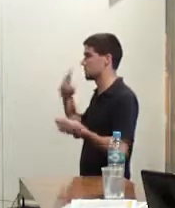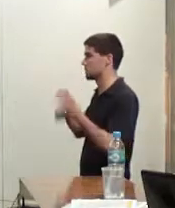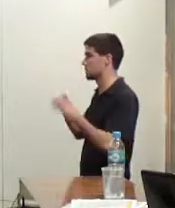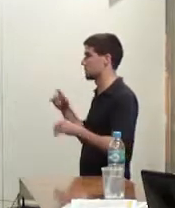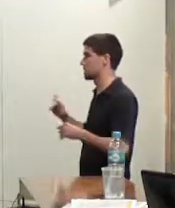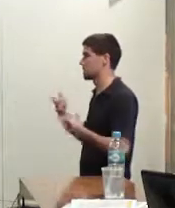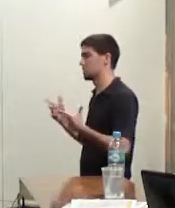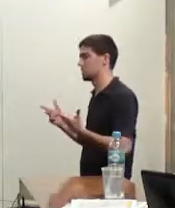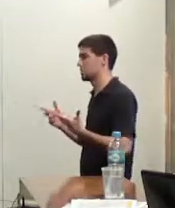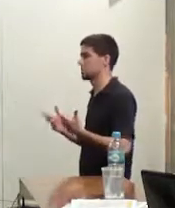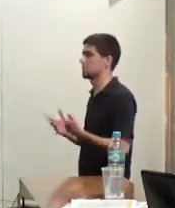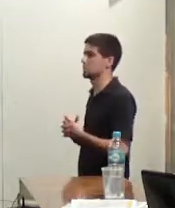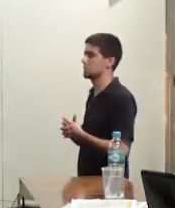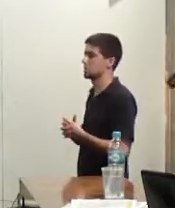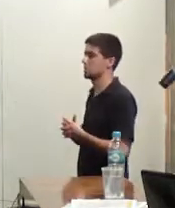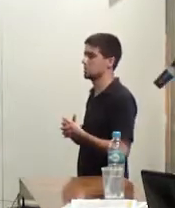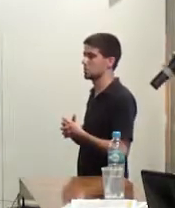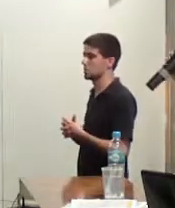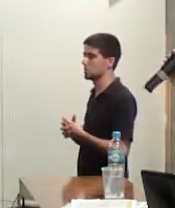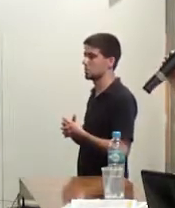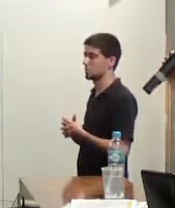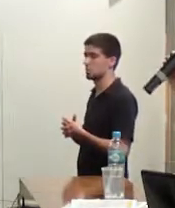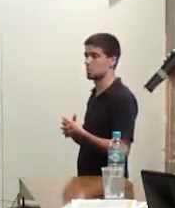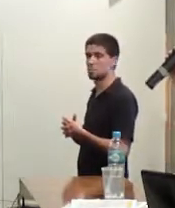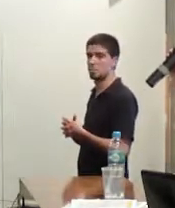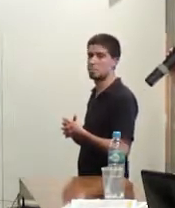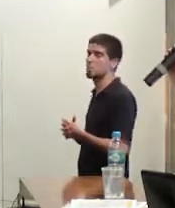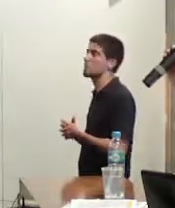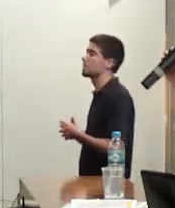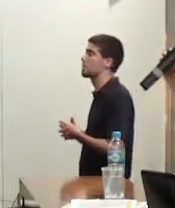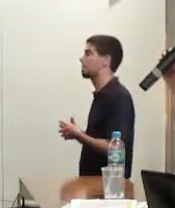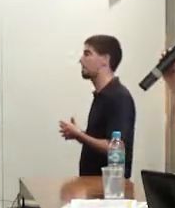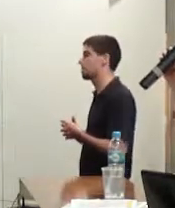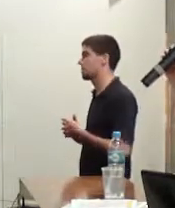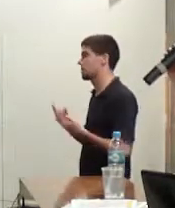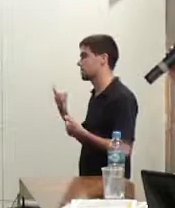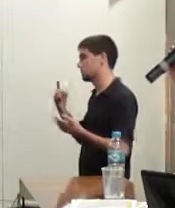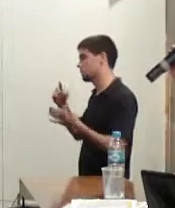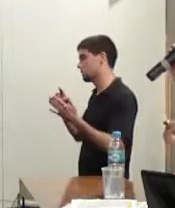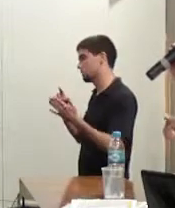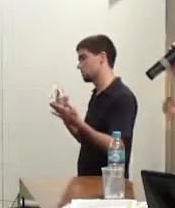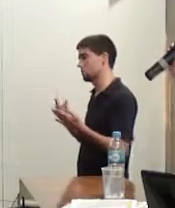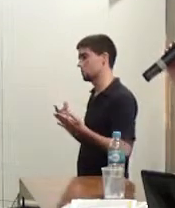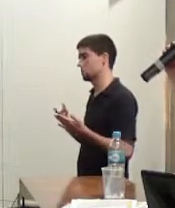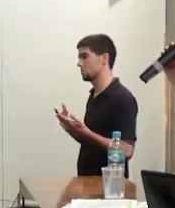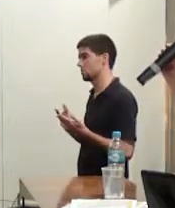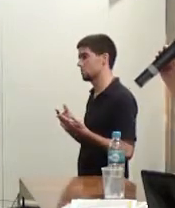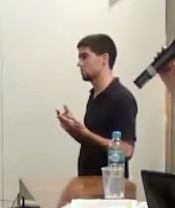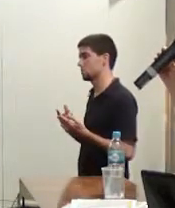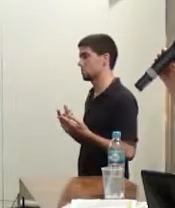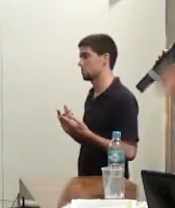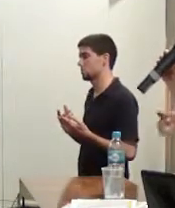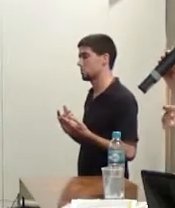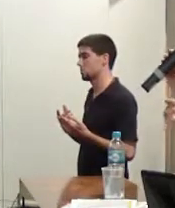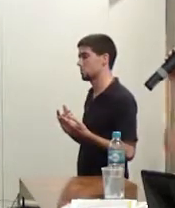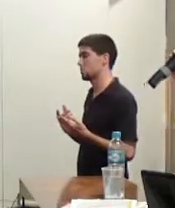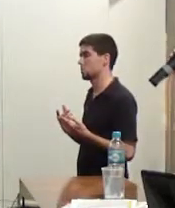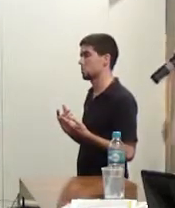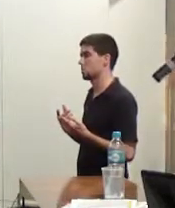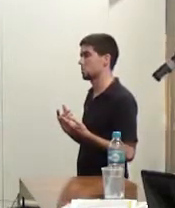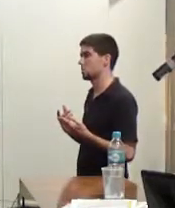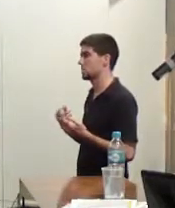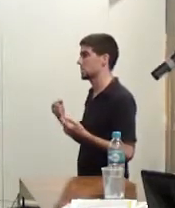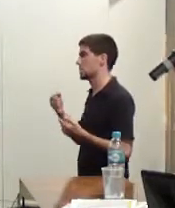afectara masivamente y fundamentalmente en una ciudad donde ha habido aumento